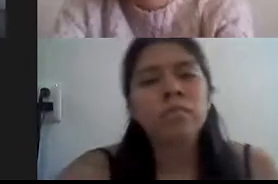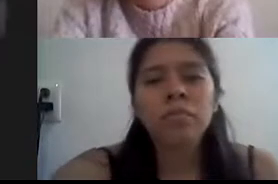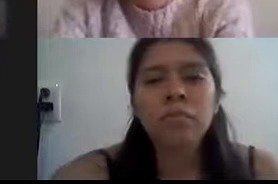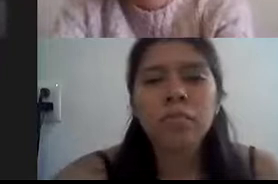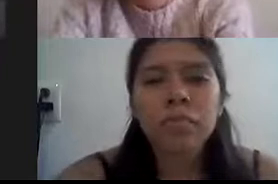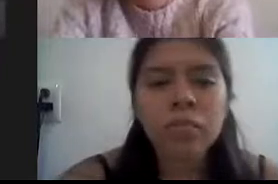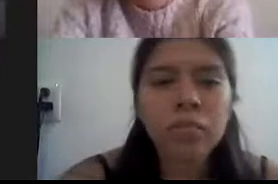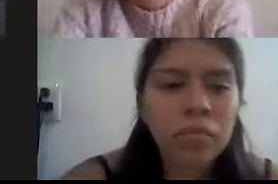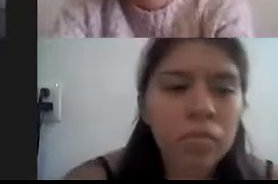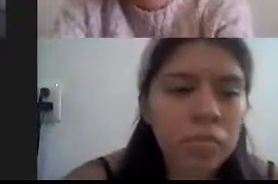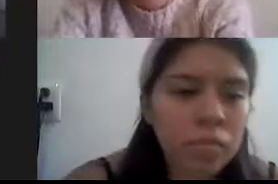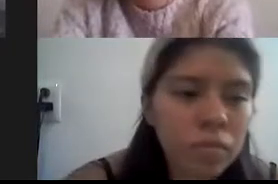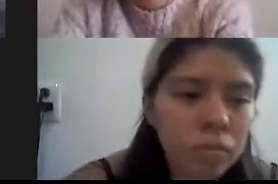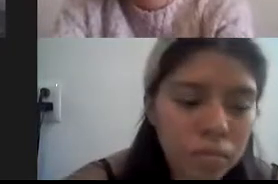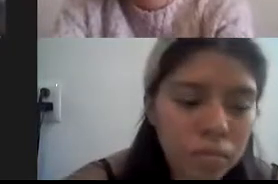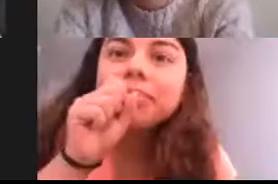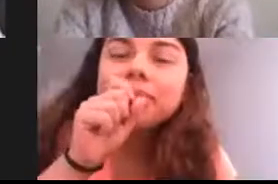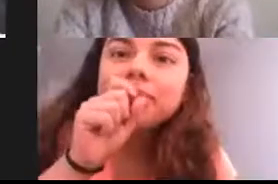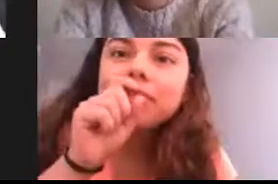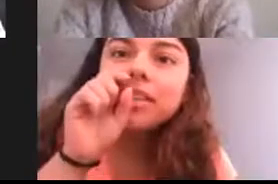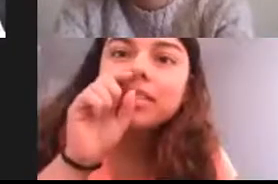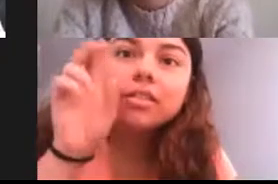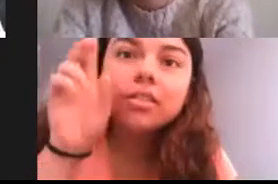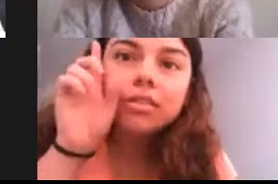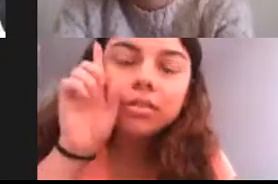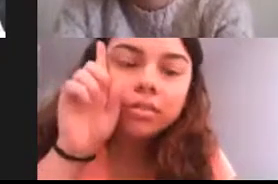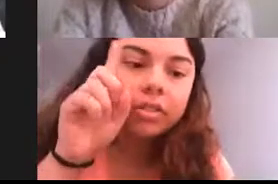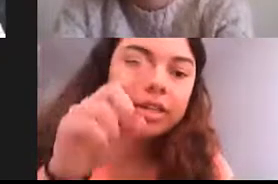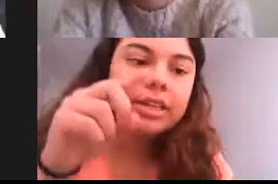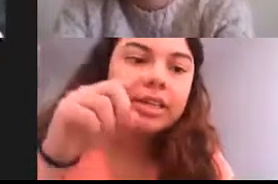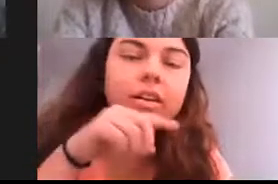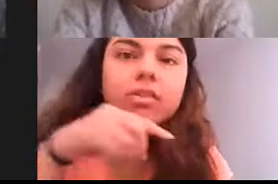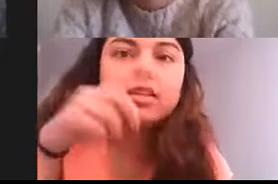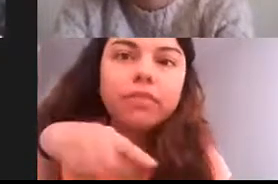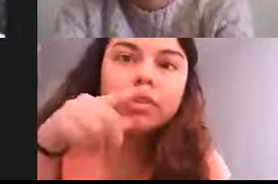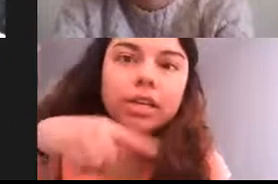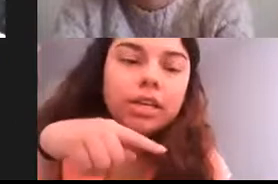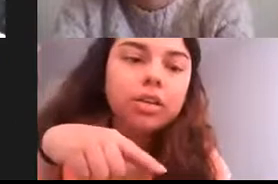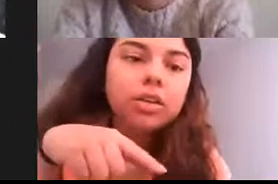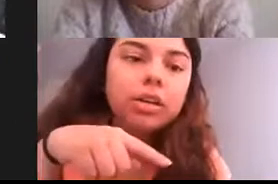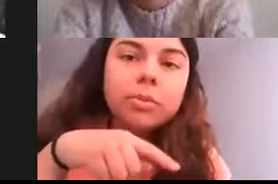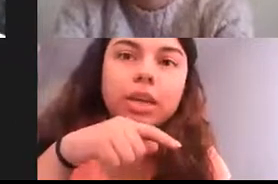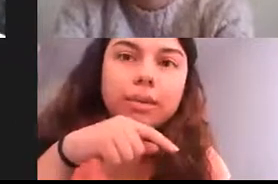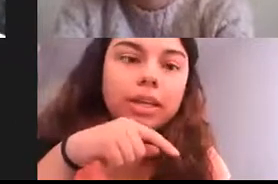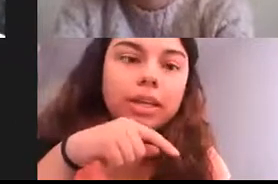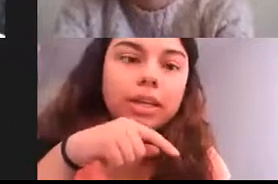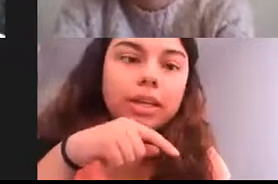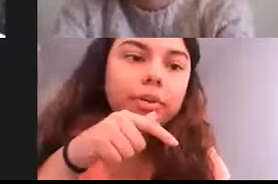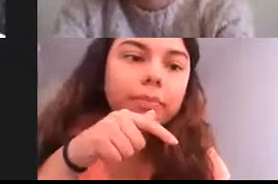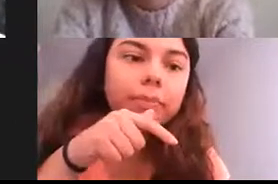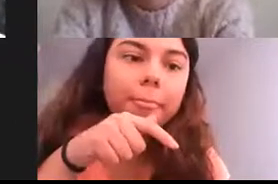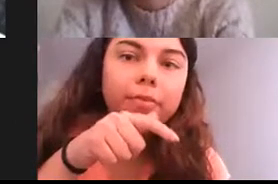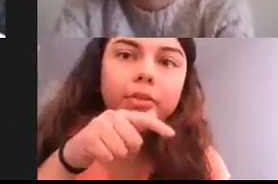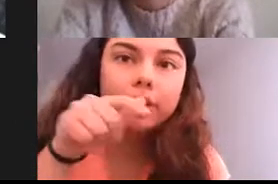ver. Ok, chicos. Vamos a dar todo. Mande. No, solo una cosa. Es que los que se fueron saliendo, les pedí que mandaran al